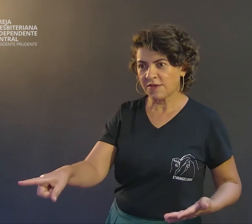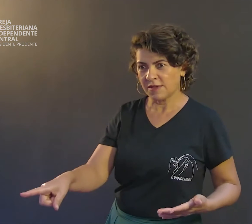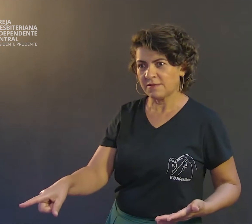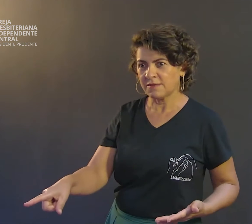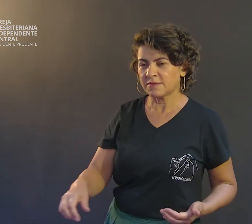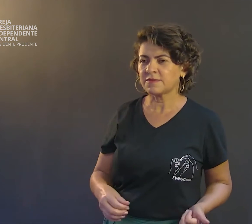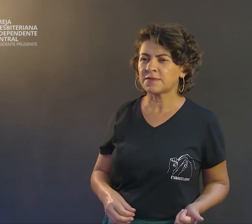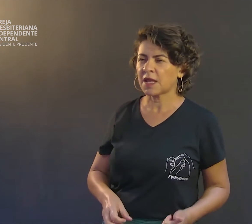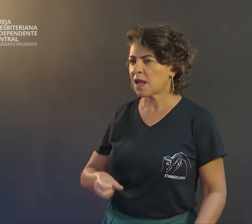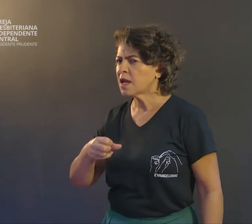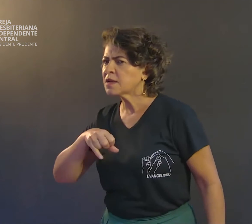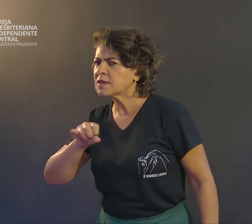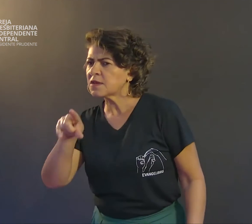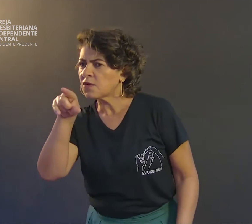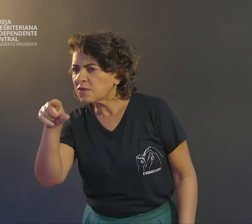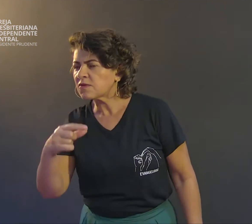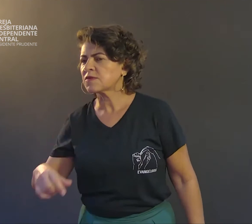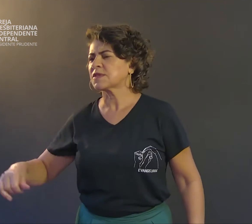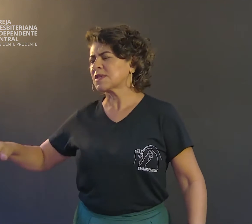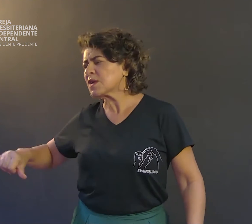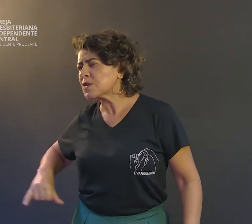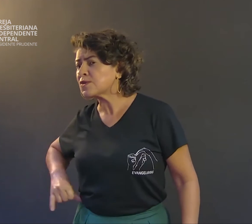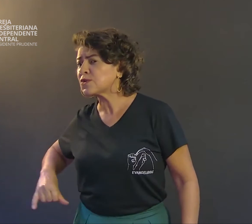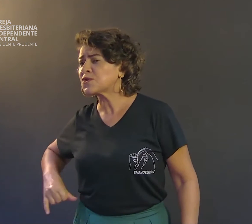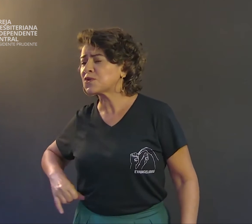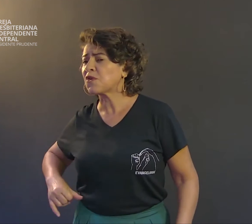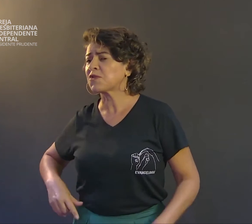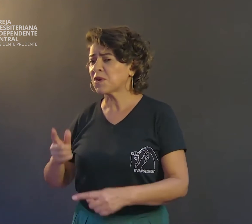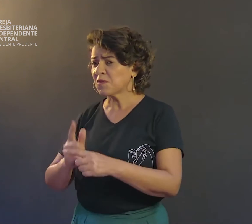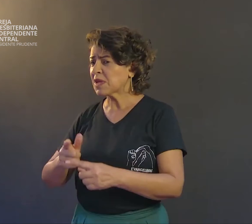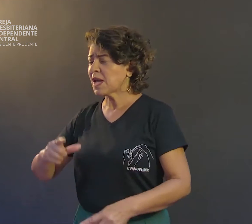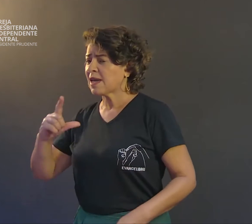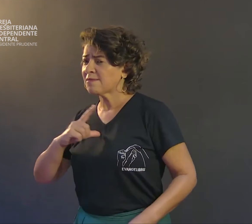Se você tem sofrido com algum pecado que não consegue se libertar,